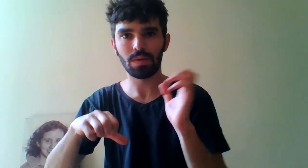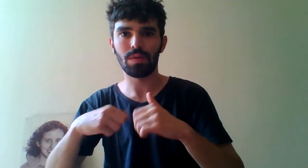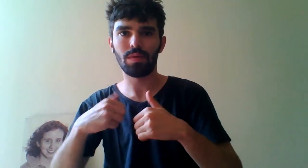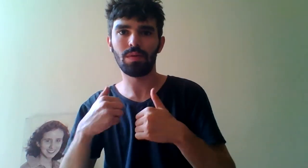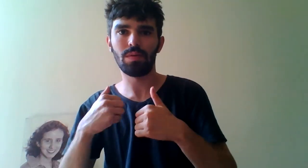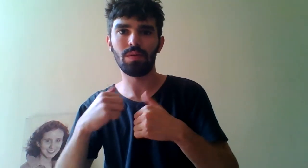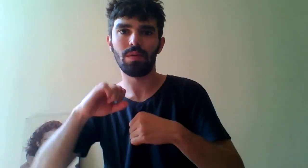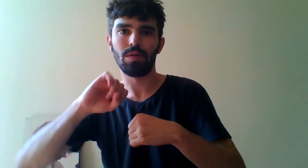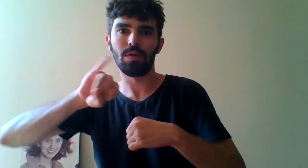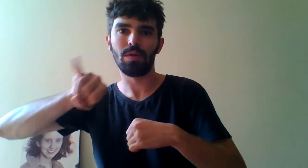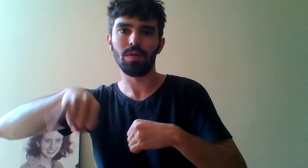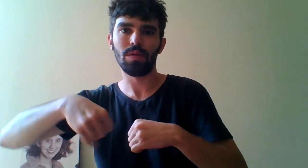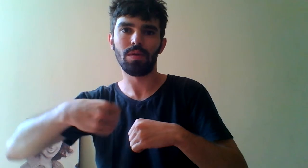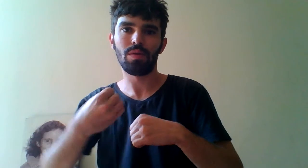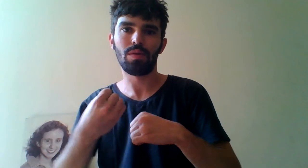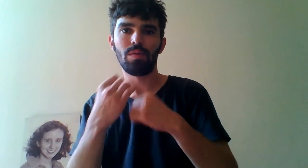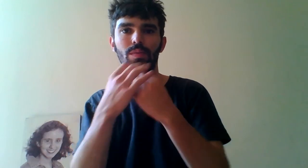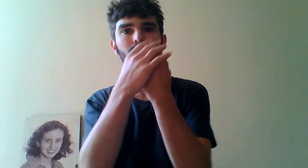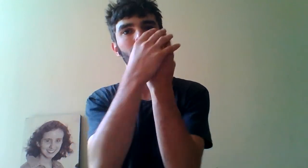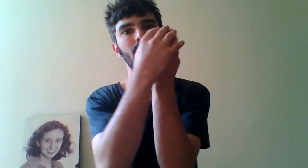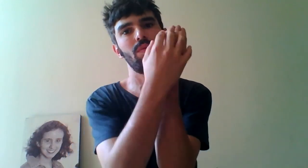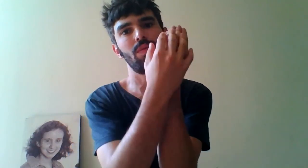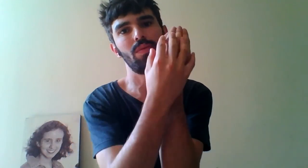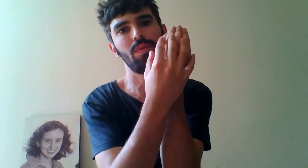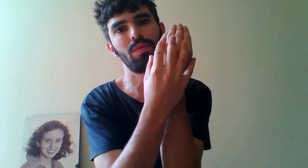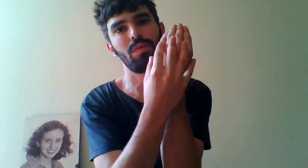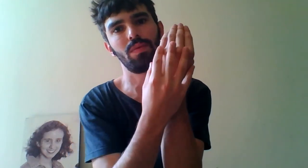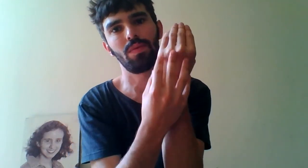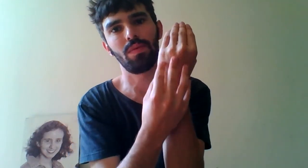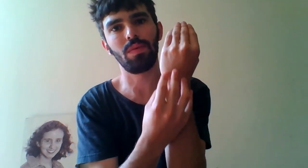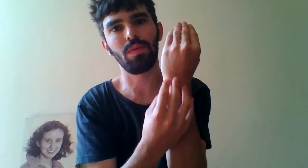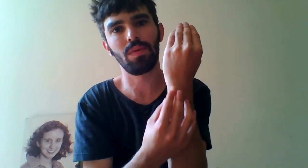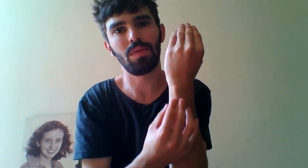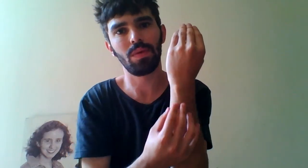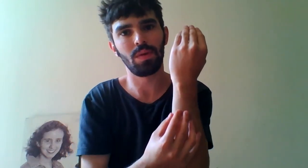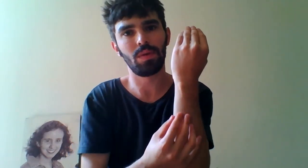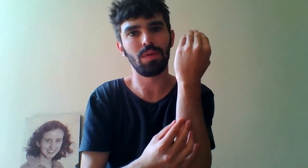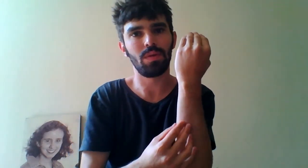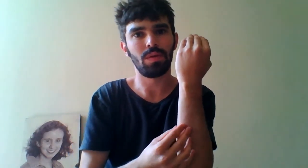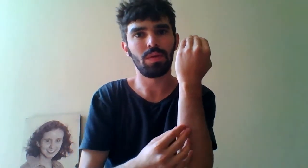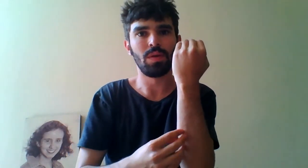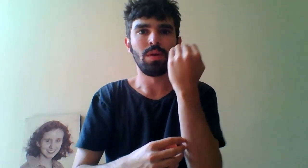O seu corpo nu No espelho